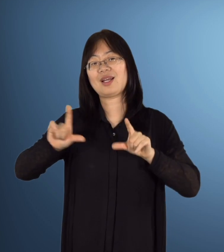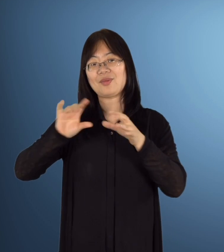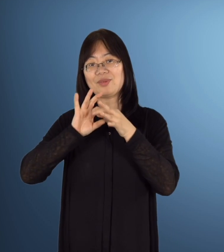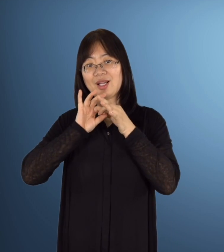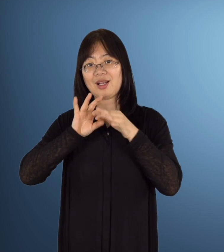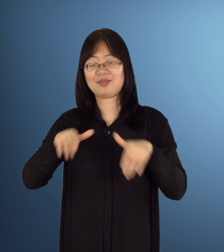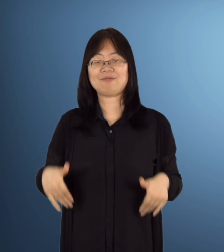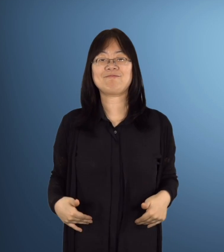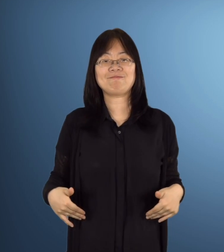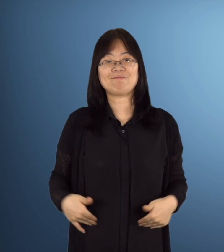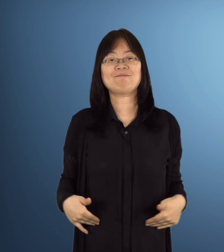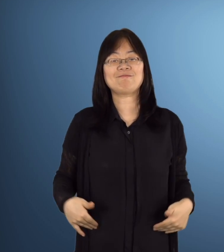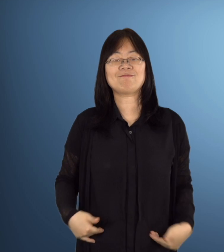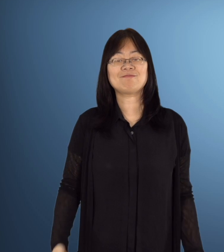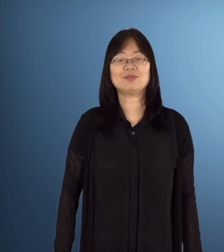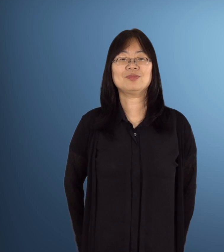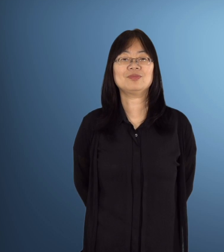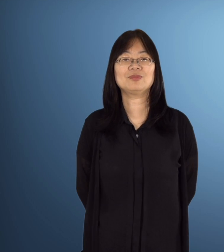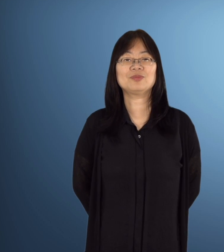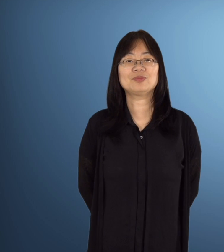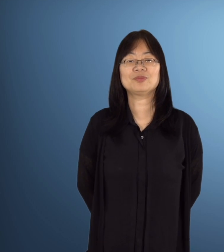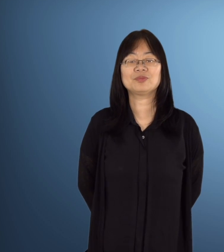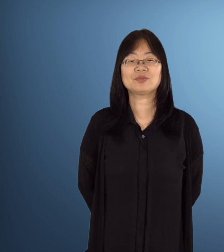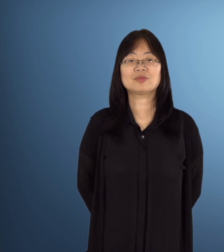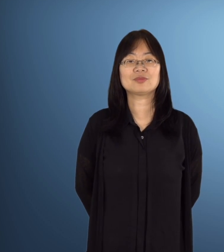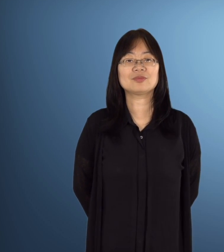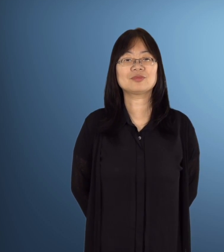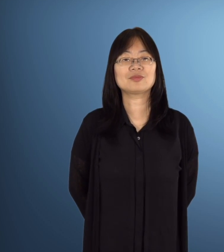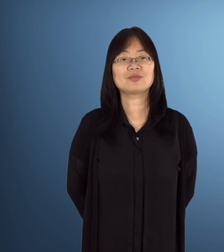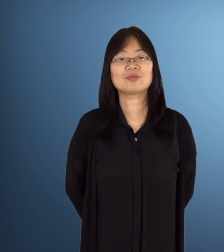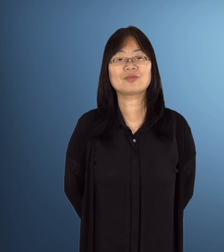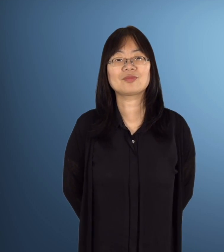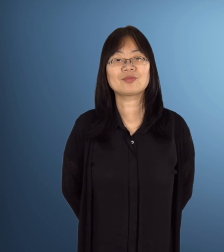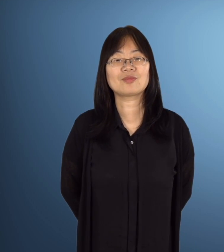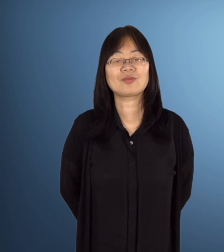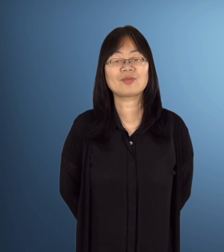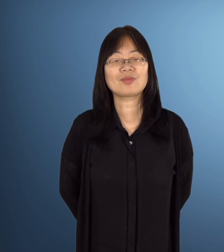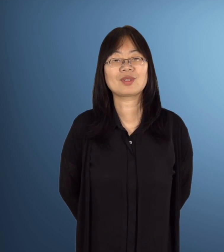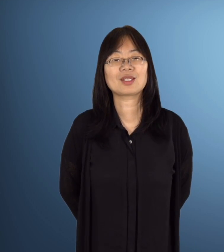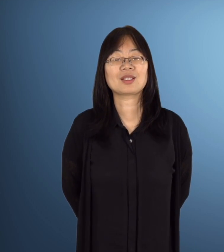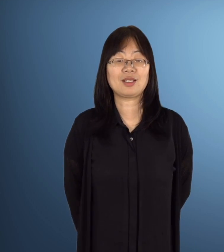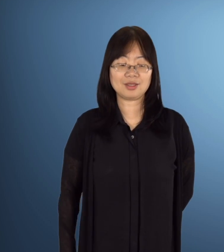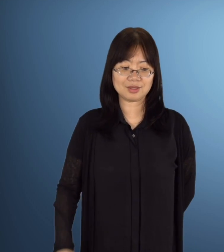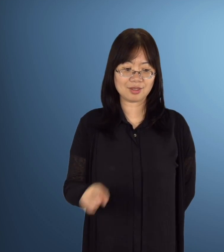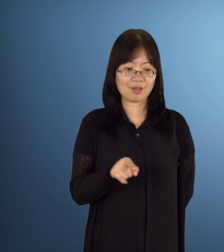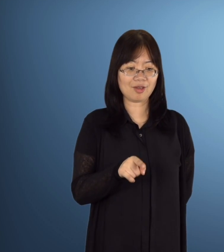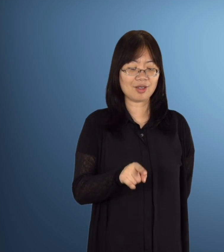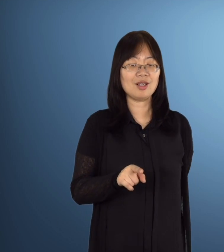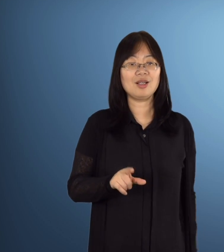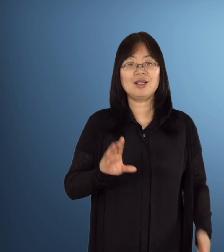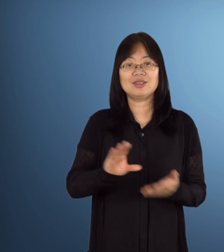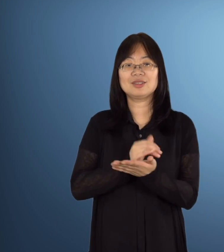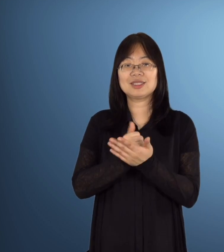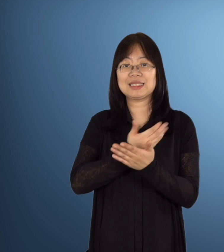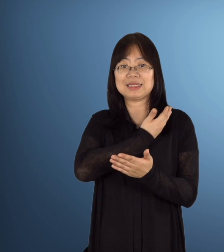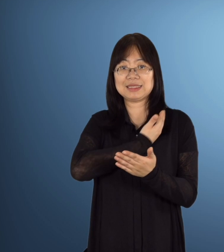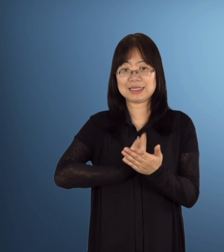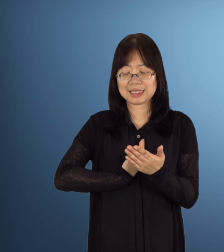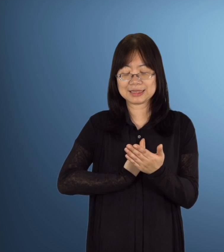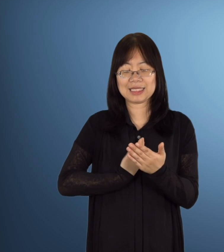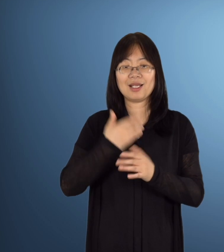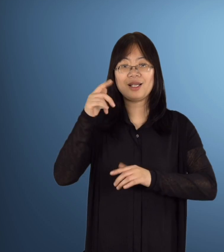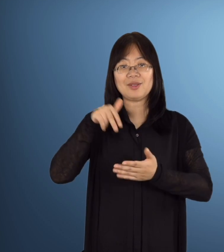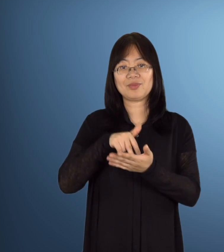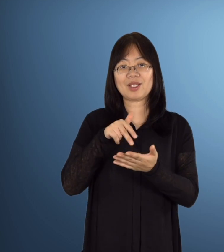삶과 반드시 연결이 돼야 됩니다. 그래야 이것이 그리스도의 제자로서